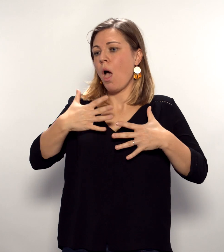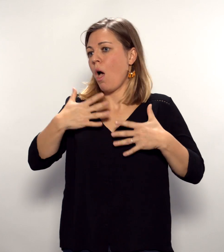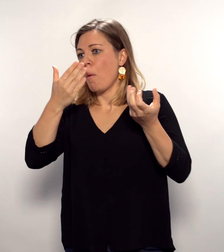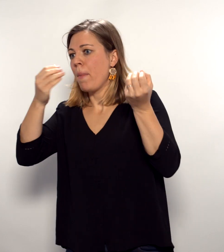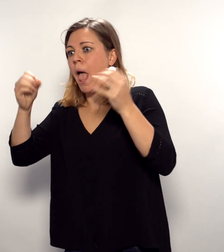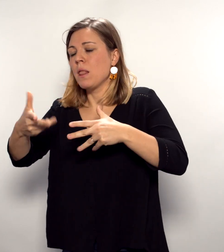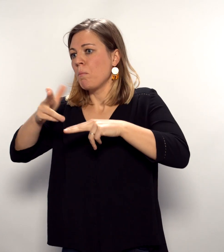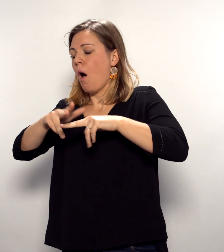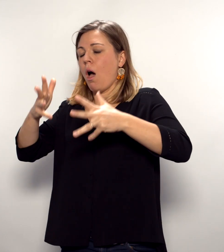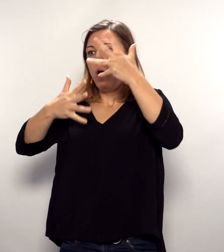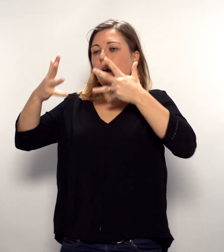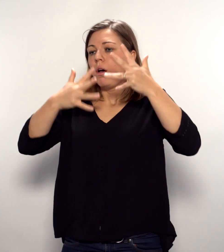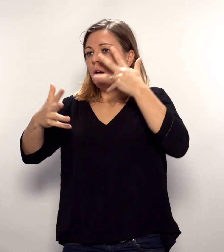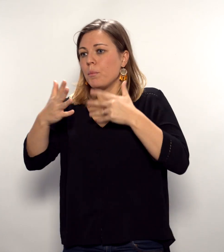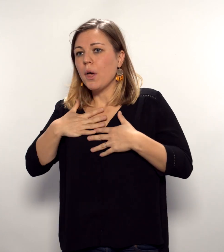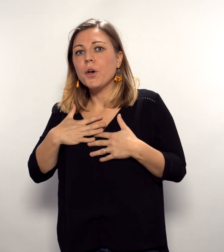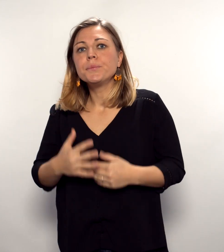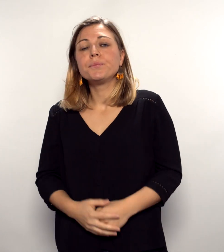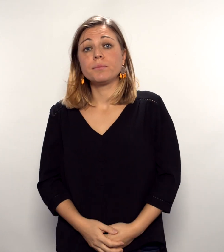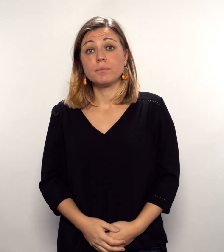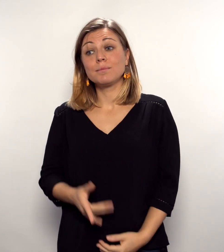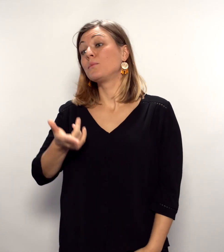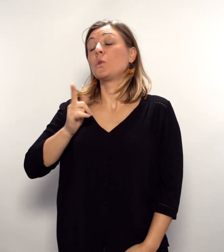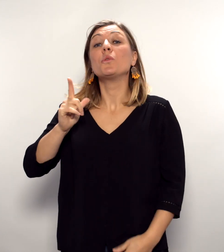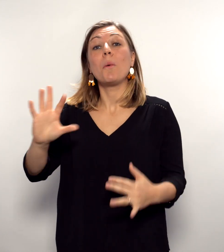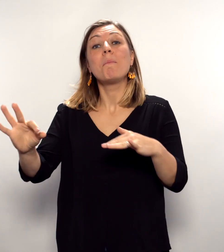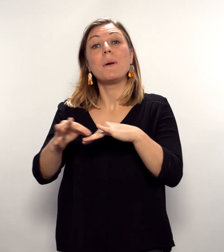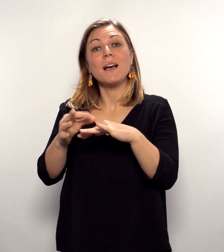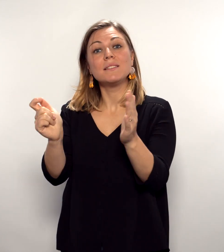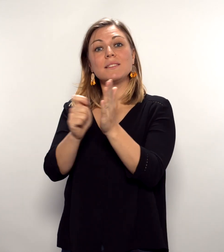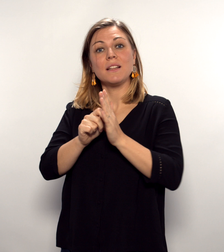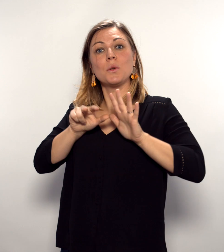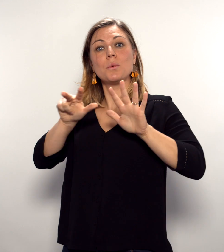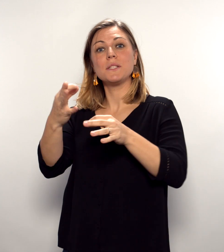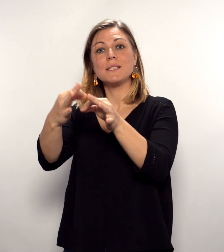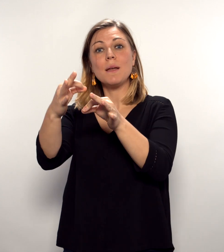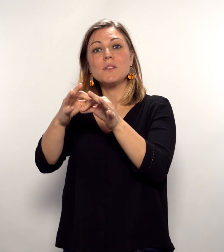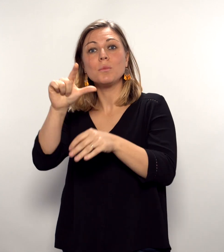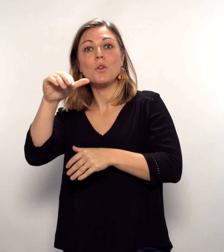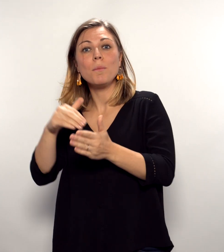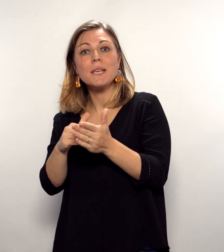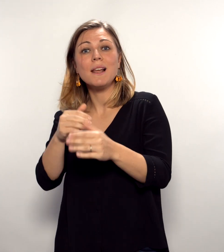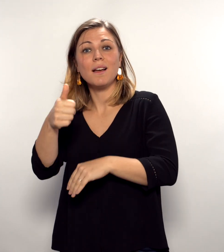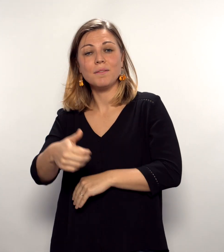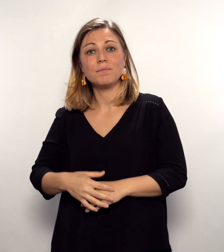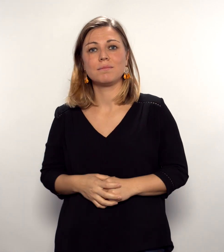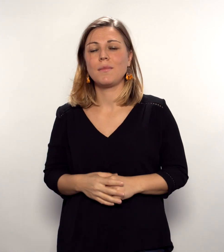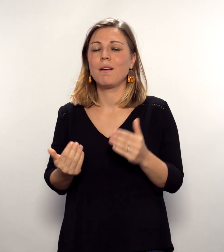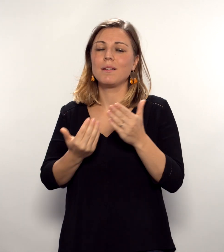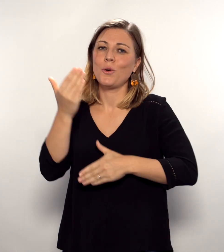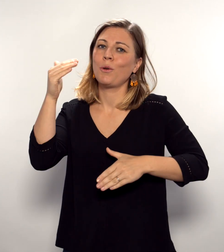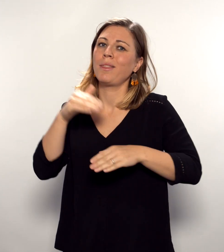la peur constante de toujours le perdre. Mon mari et moi, on s'est mariés le 8 septembre de l'année